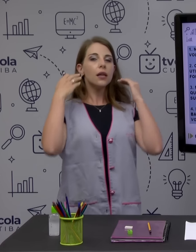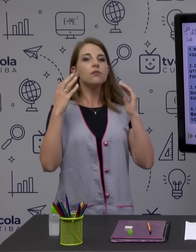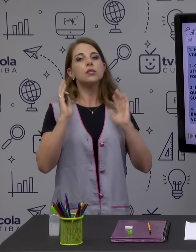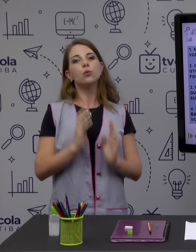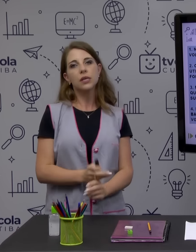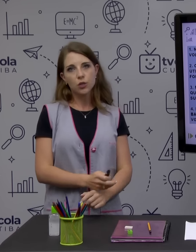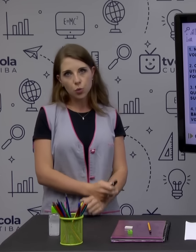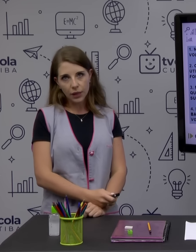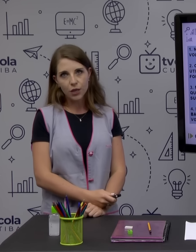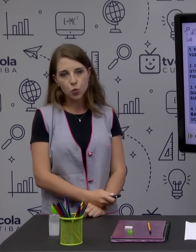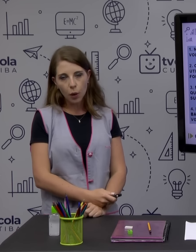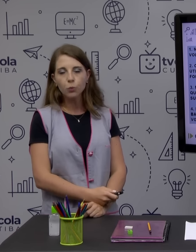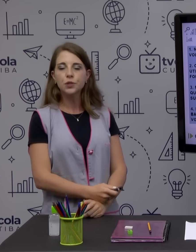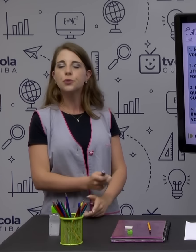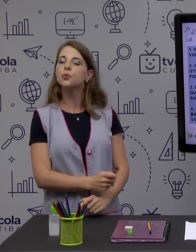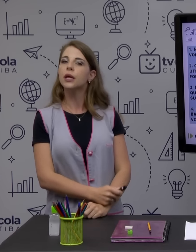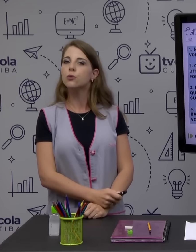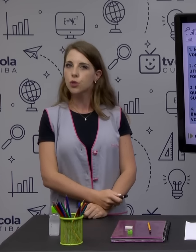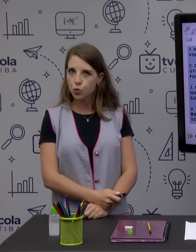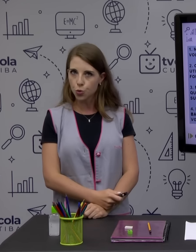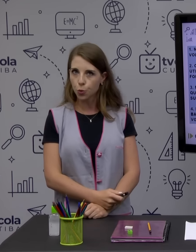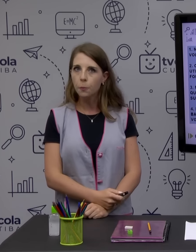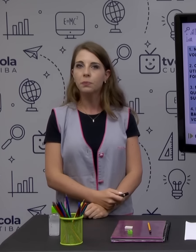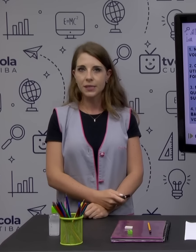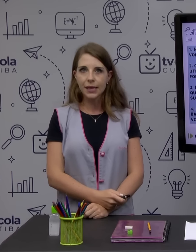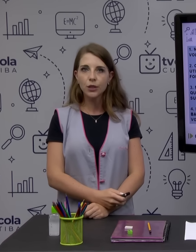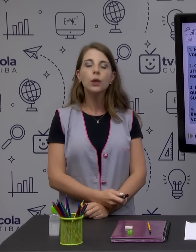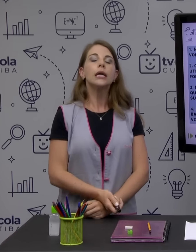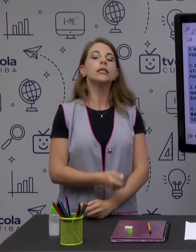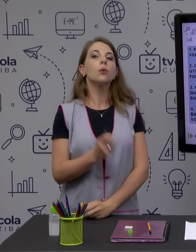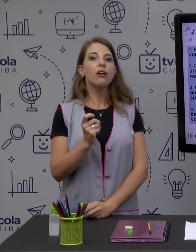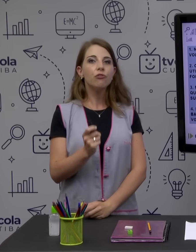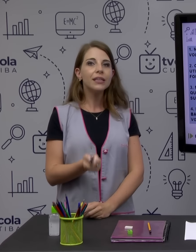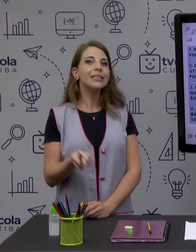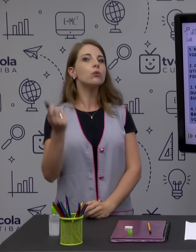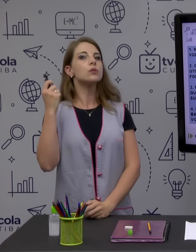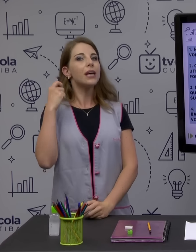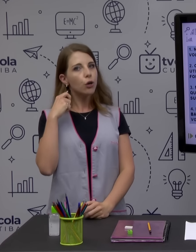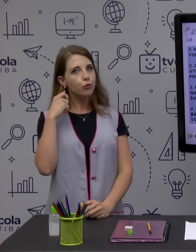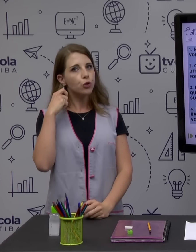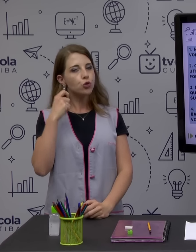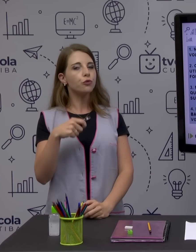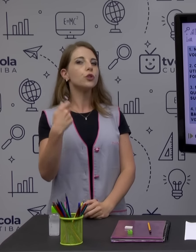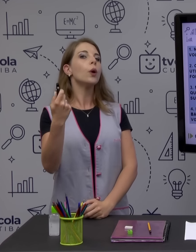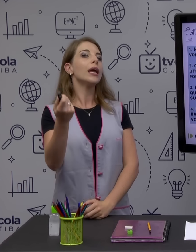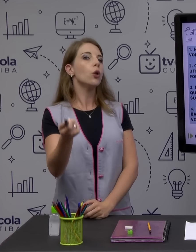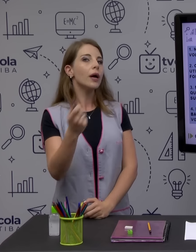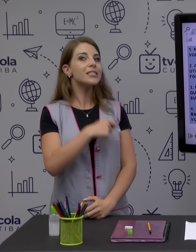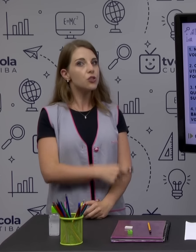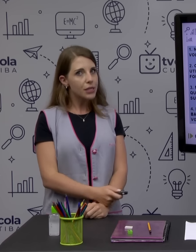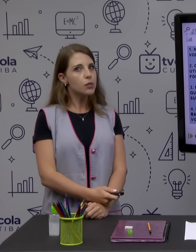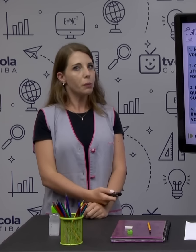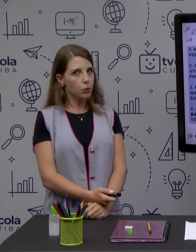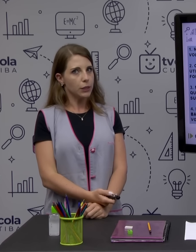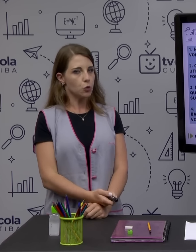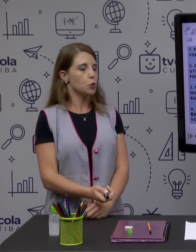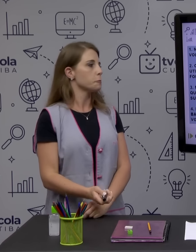você consegue escutar a sua música, escutar o seu jogo, tá certo? Então evite de usar o fone de ouvido em locais que já são barulhentos.